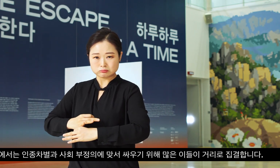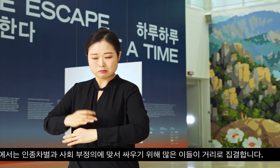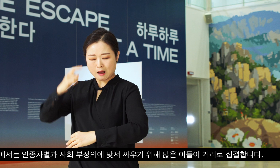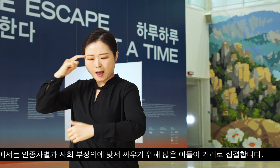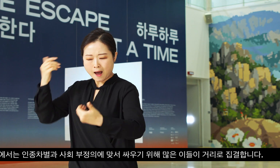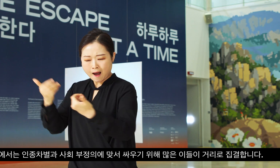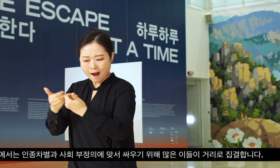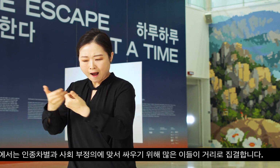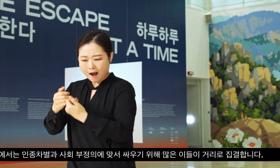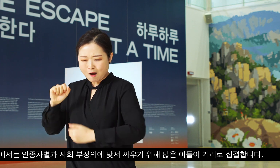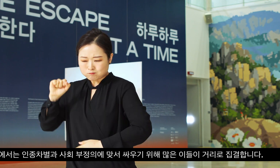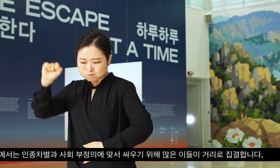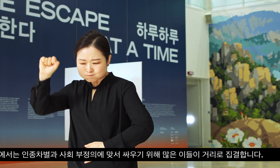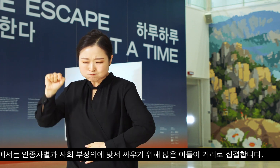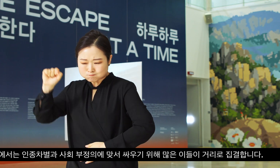많은 이들이 거리로 집결합니다.